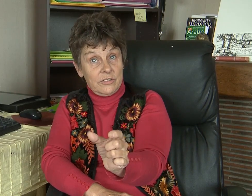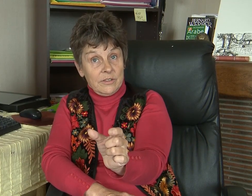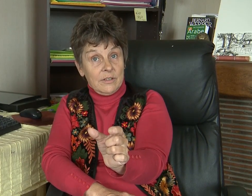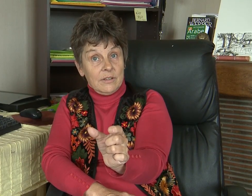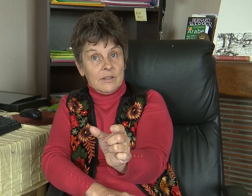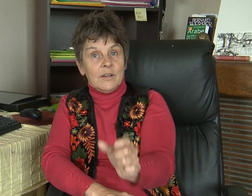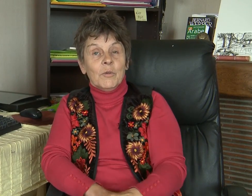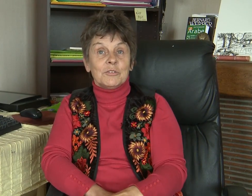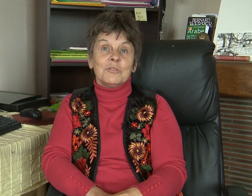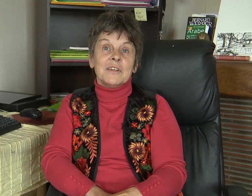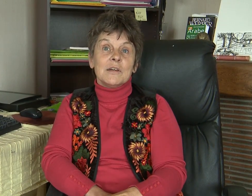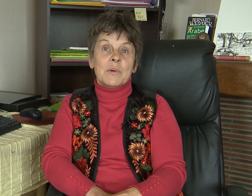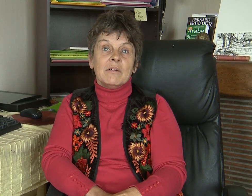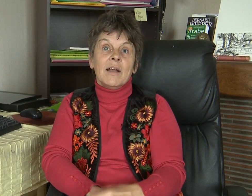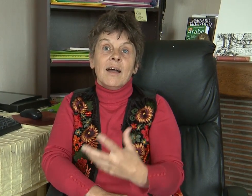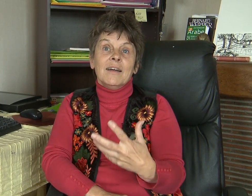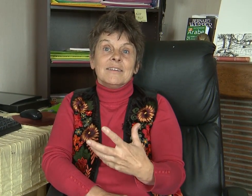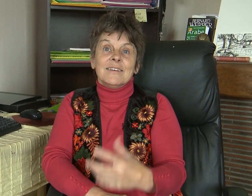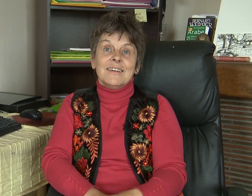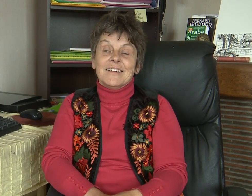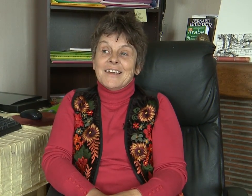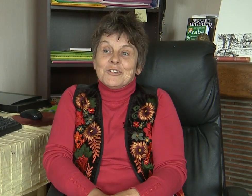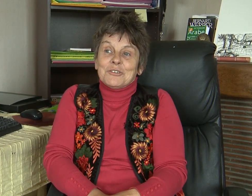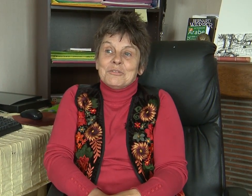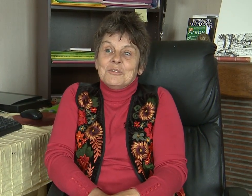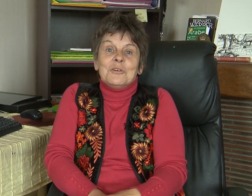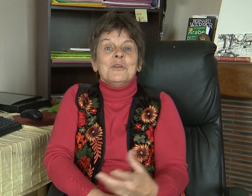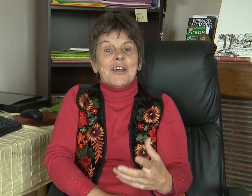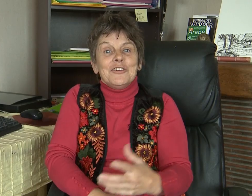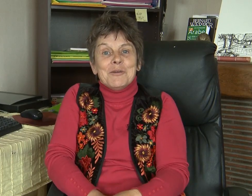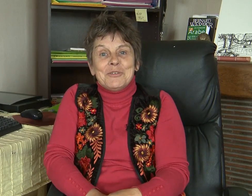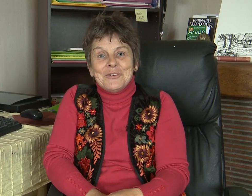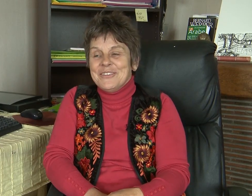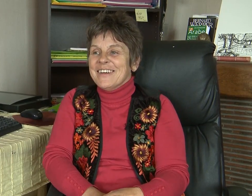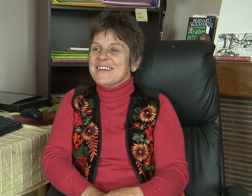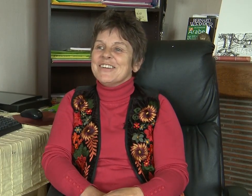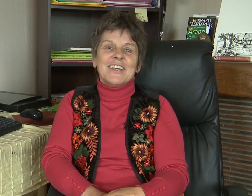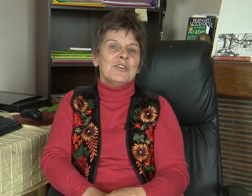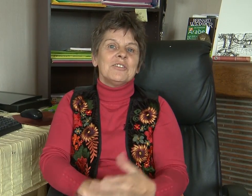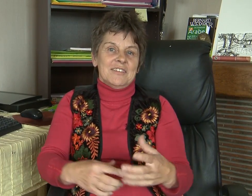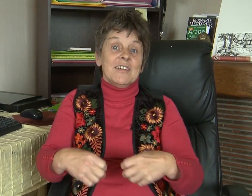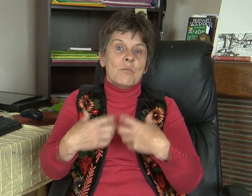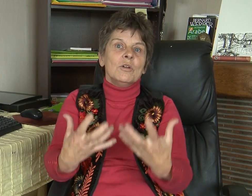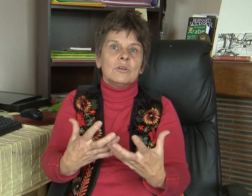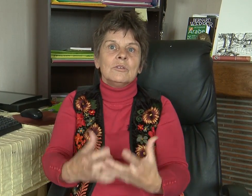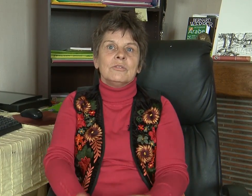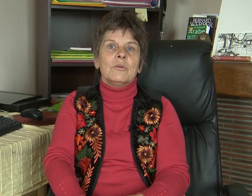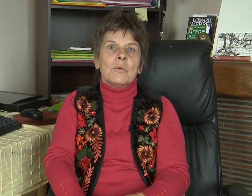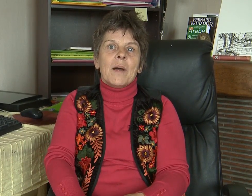conarchistes. Moi, je trouve ça sympa, voilà. Je trouve qu'on est en conarchie absolue, et moi j'adore, c'est un mot de langue de feu, on ne parle plus